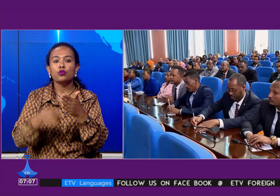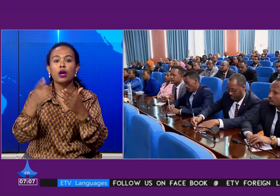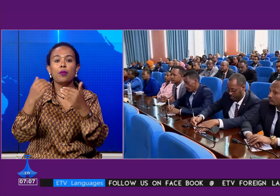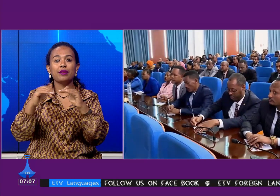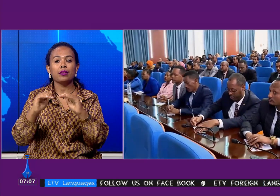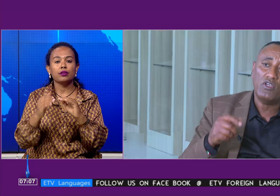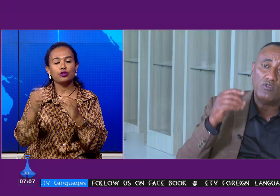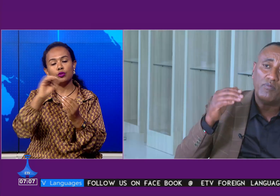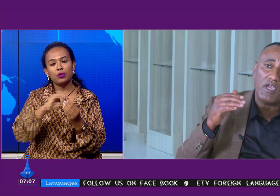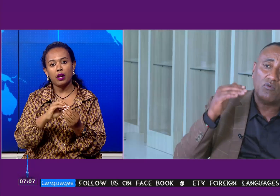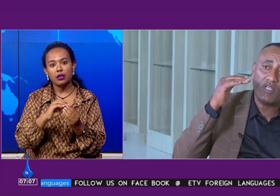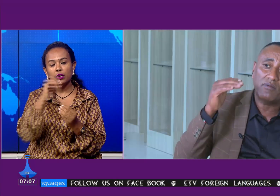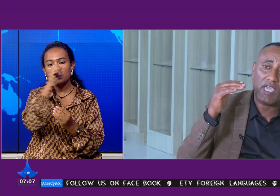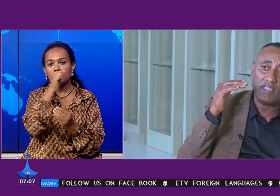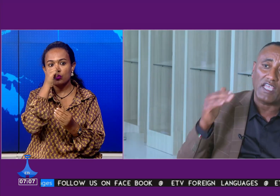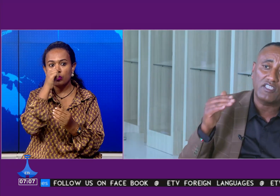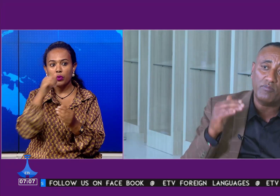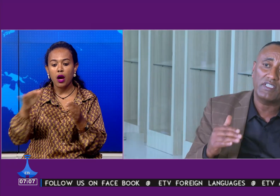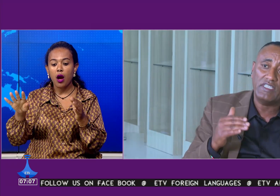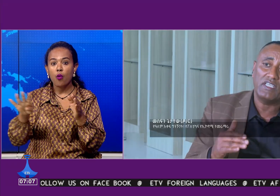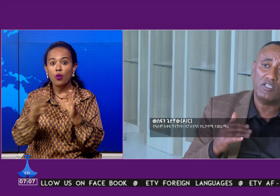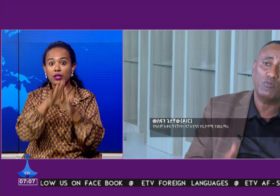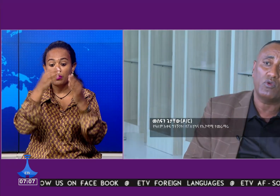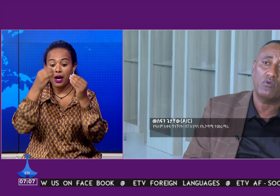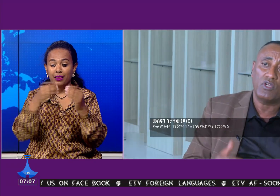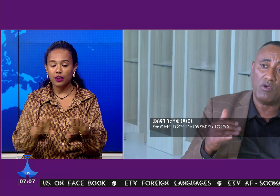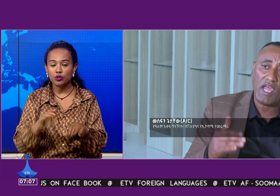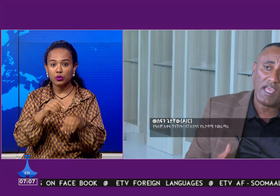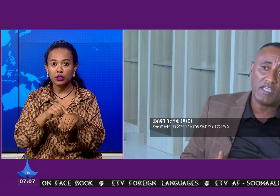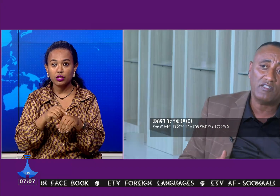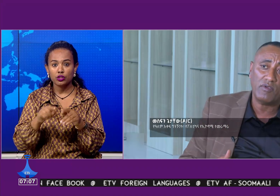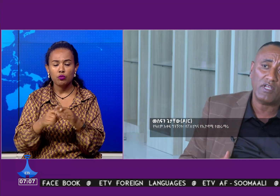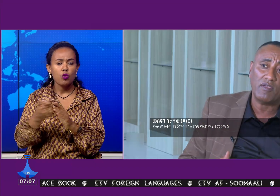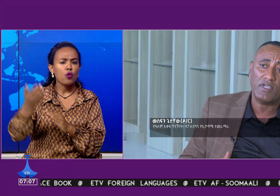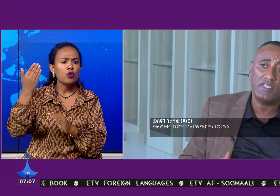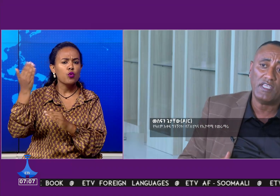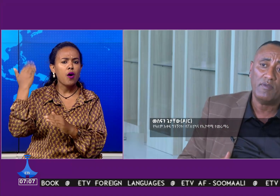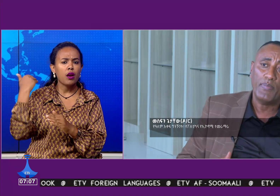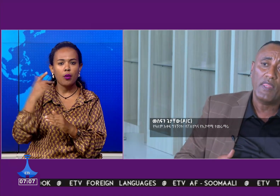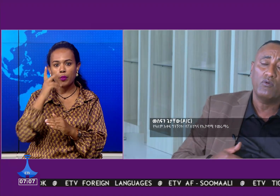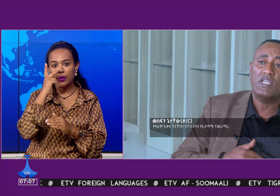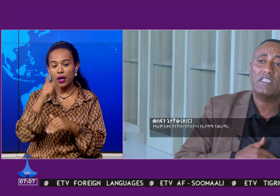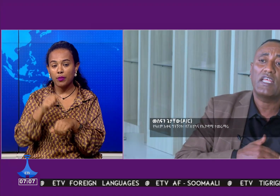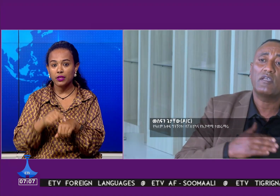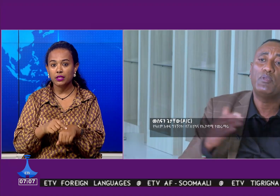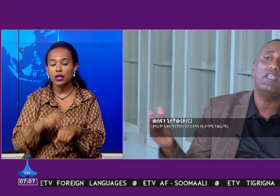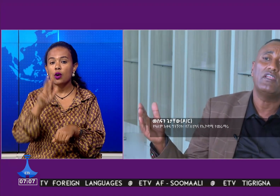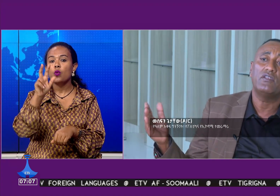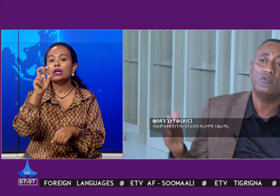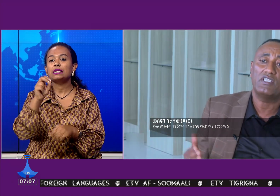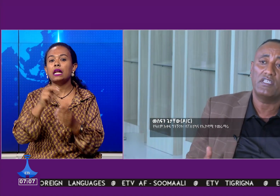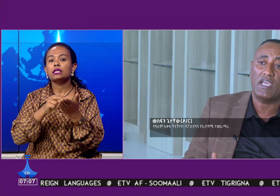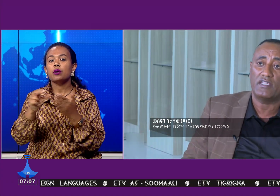ይጨምራል። ኢትዮጵያ ወደብ ካጣችበት ጊዜ ጀምሮ ወደ ኋላ እንደዚህ በመናይበት ጊዜ ወደ 30